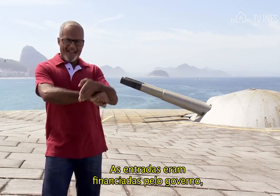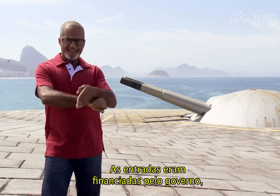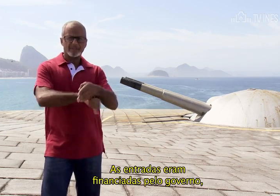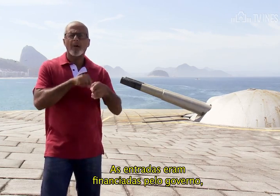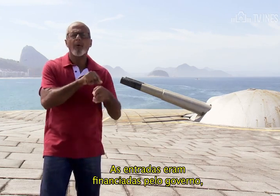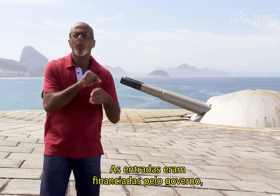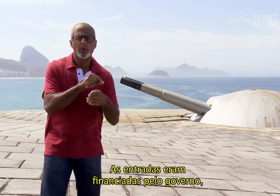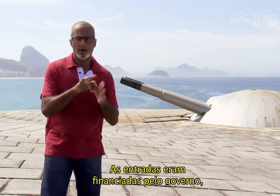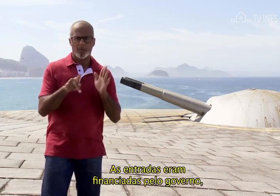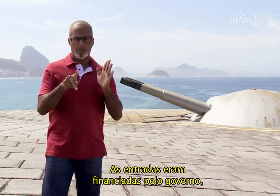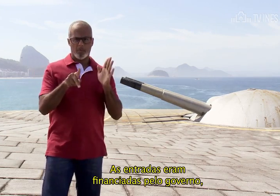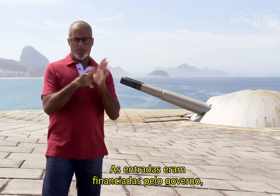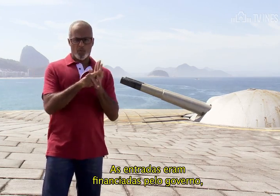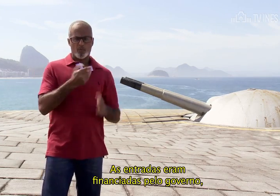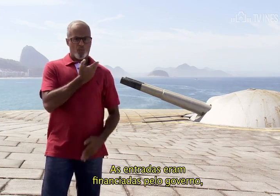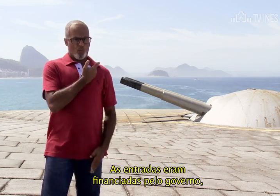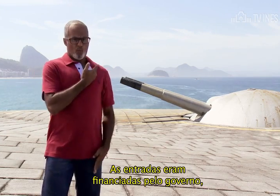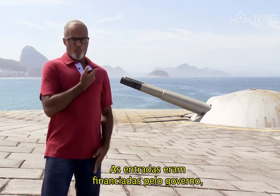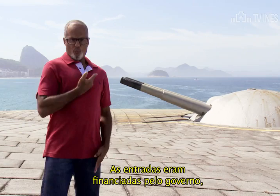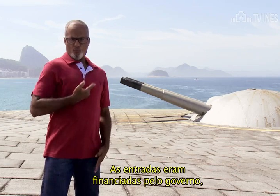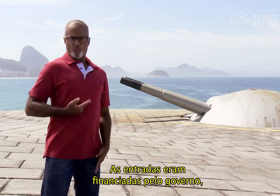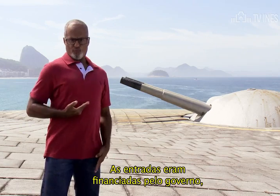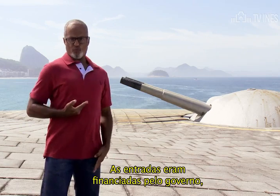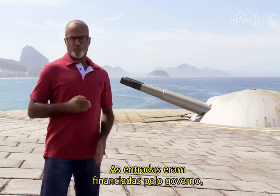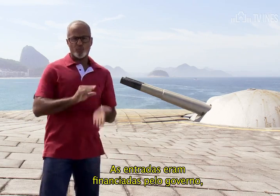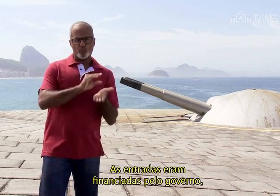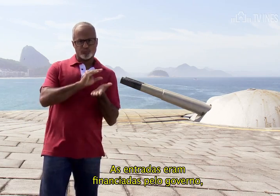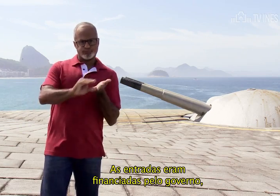As entradas eram financiadas pelo governo,